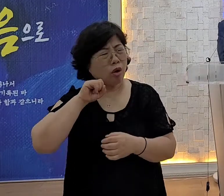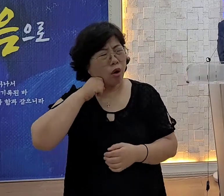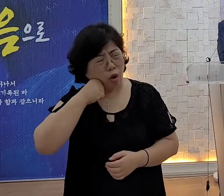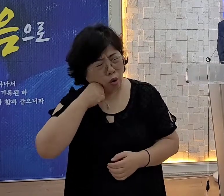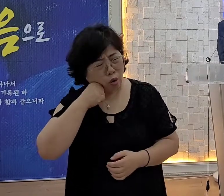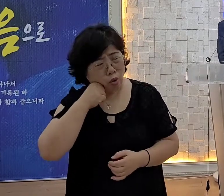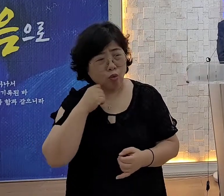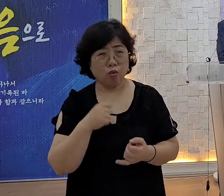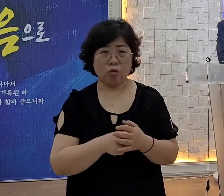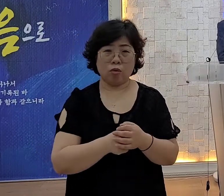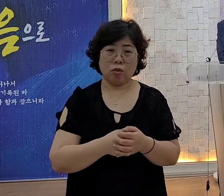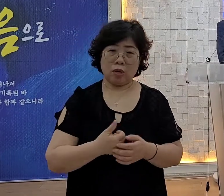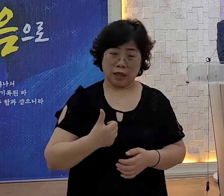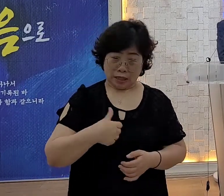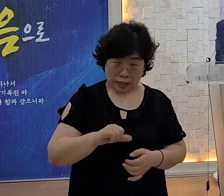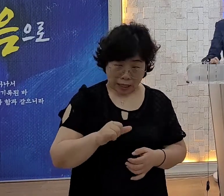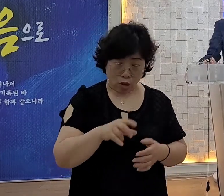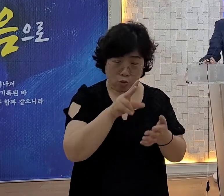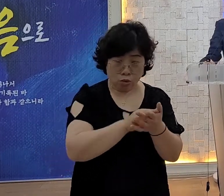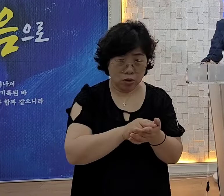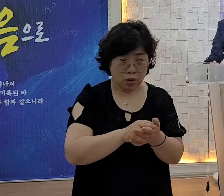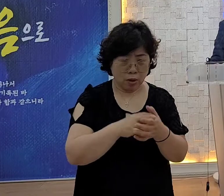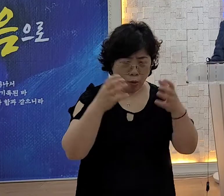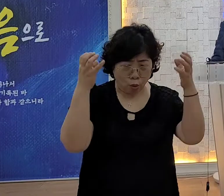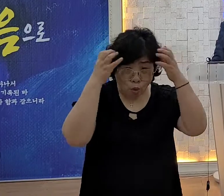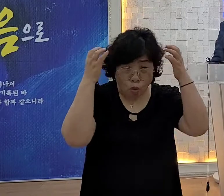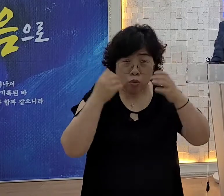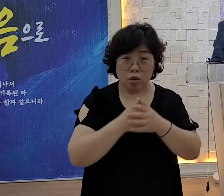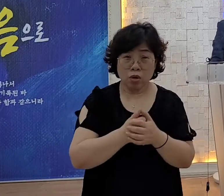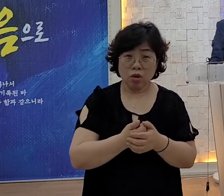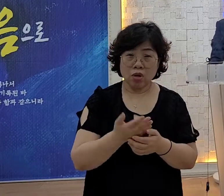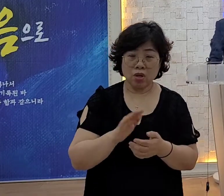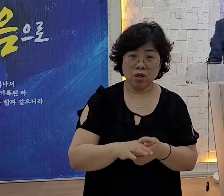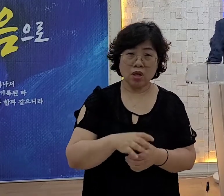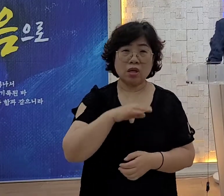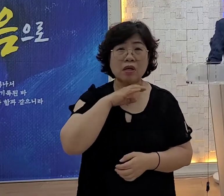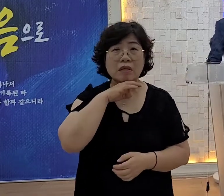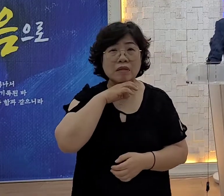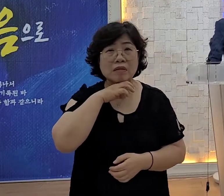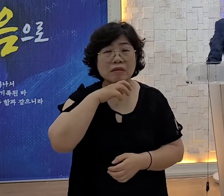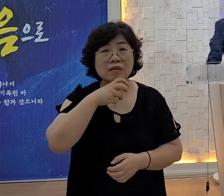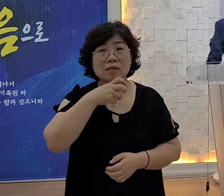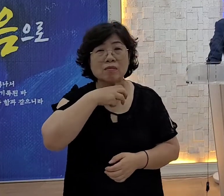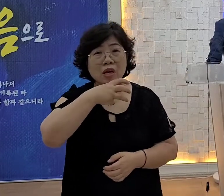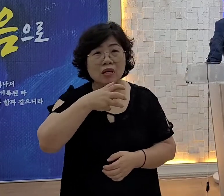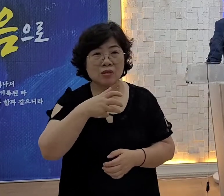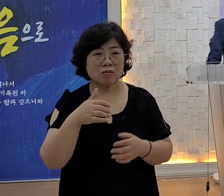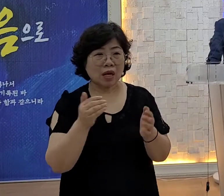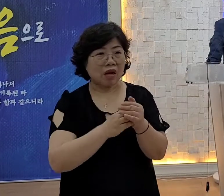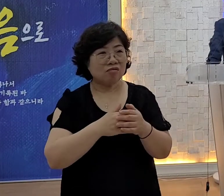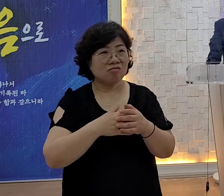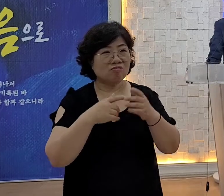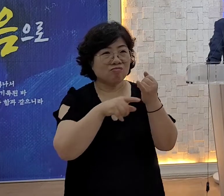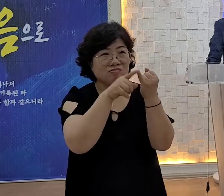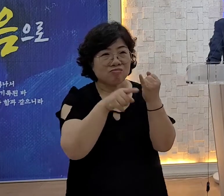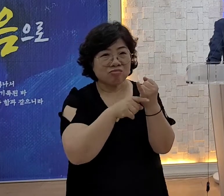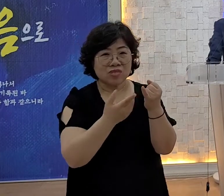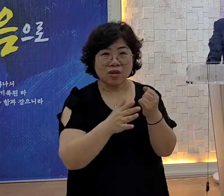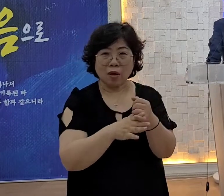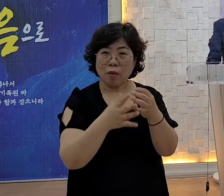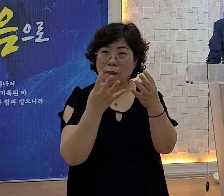중요하고 힘든데 지금 70, 80 동안 애도 없이 살았는데 무슨 별과 같이 애를 많이 준다고 이 어려운